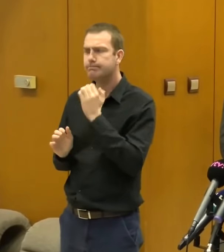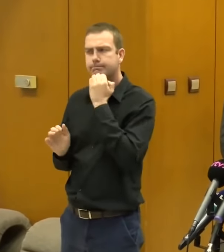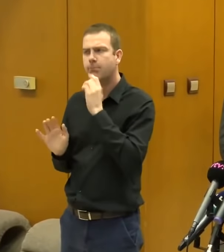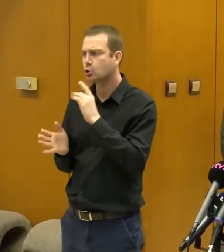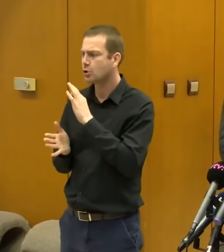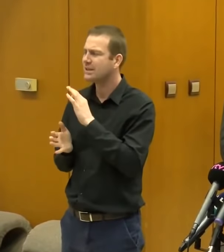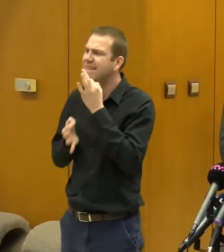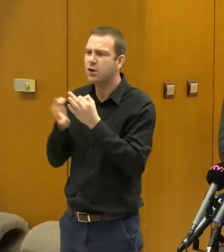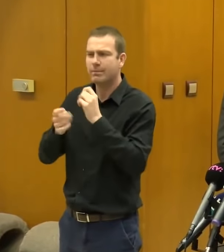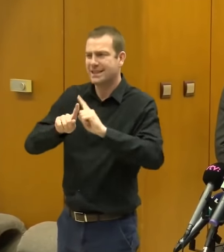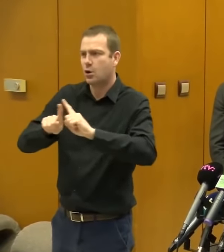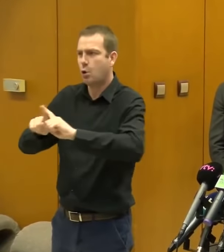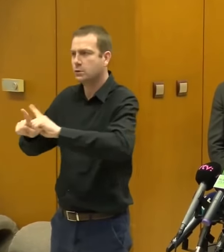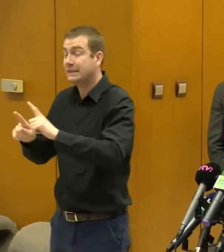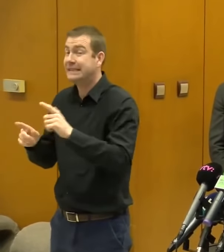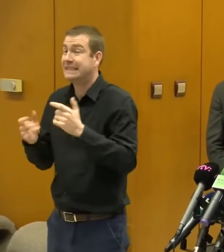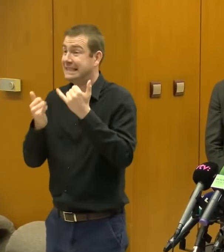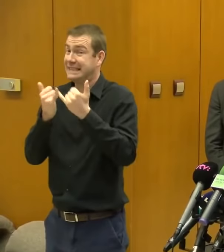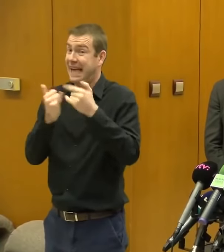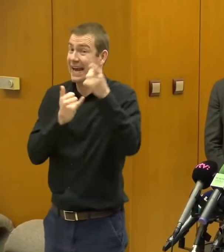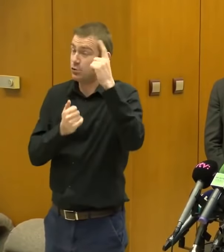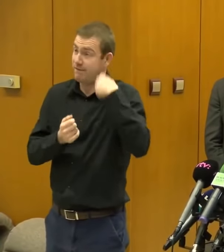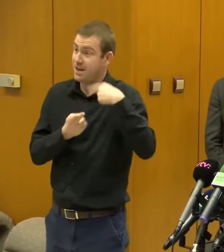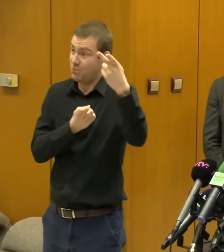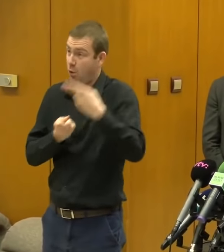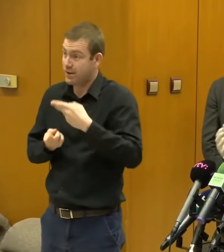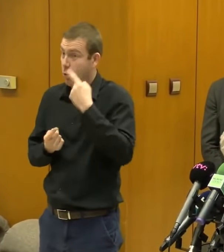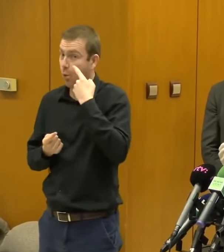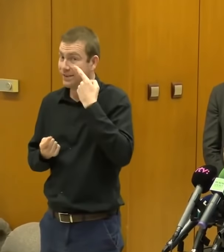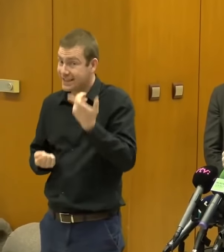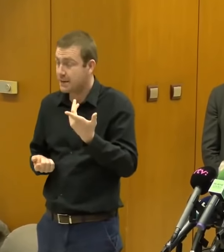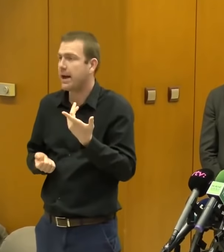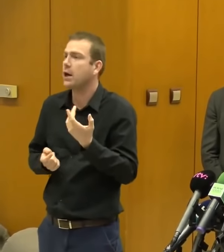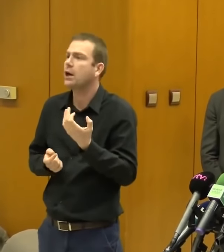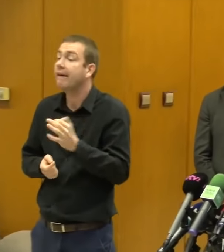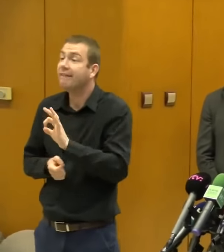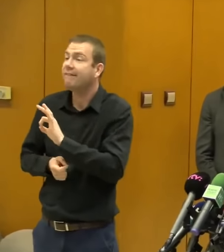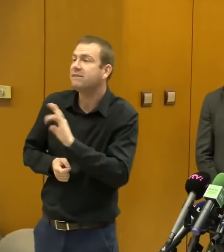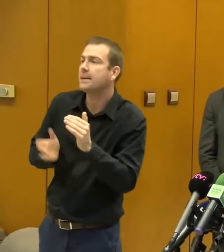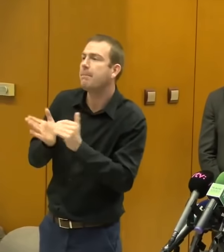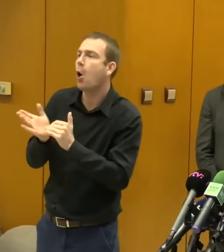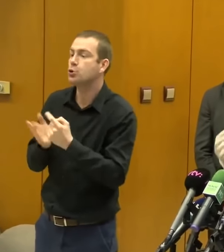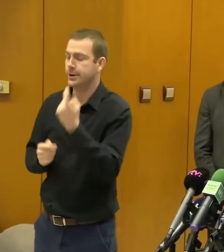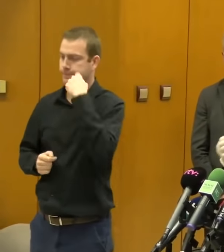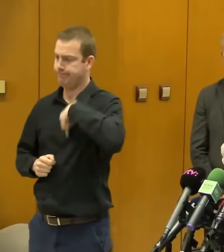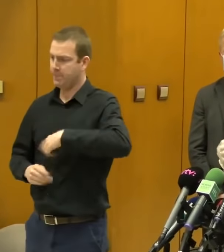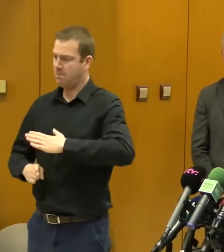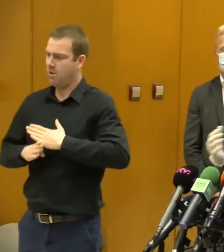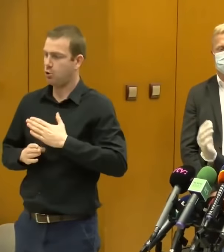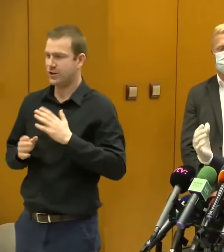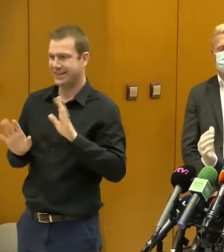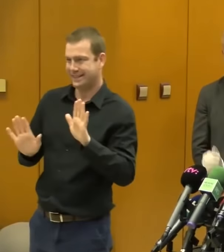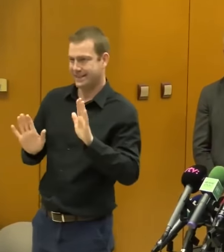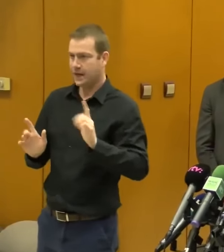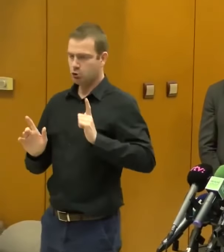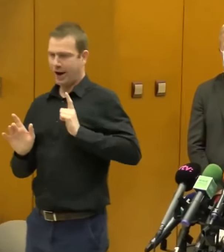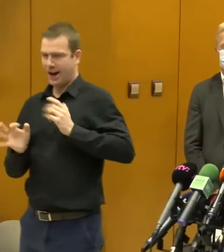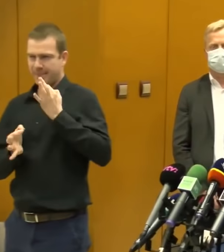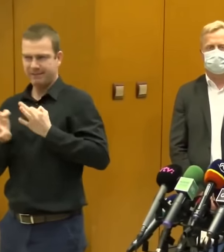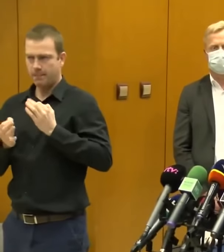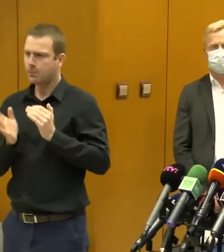liekmi, čo vieme dovieť zo zahraničia, ktoré potenciálne lieky by sa dali použiť na koronavírus, pretože je to rovnako